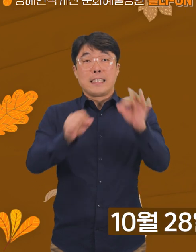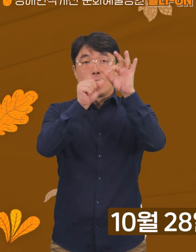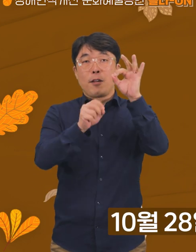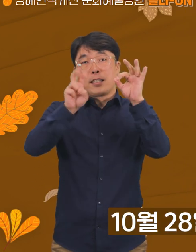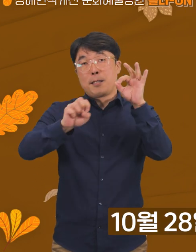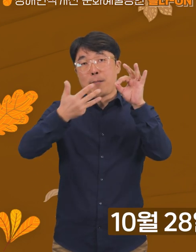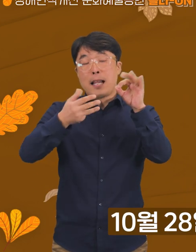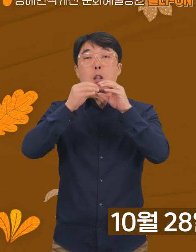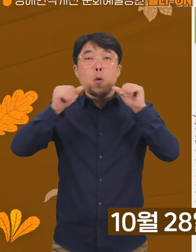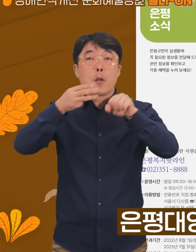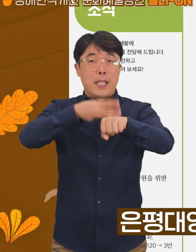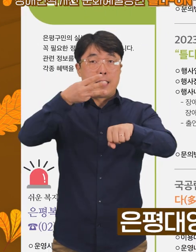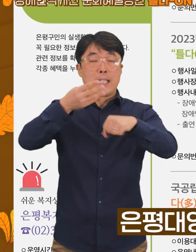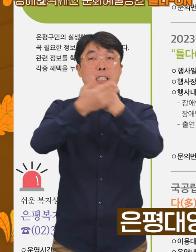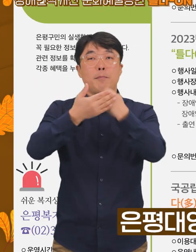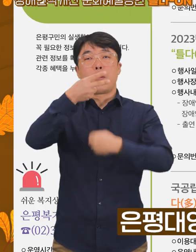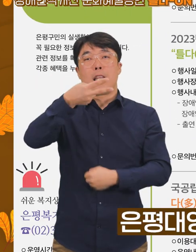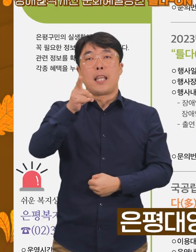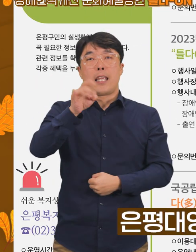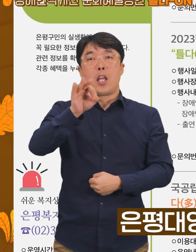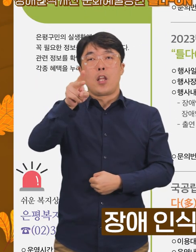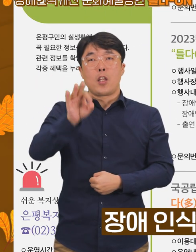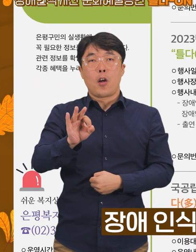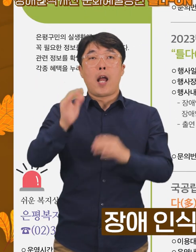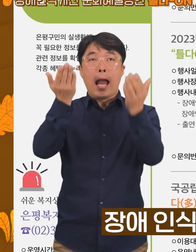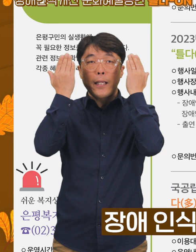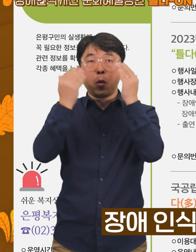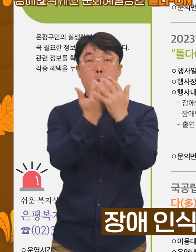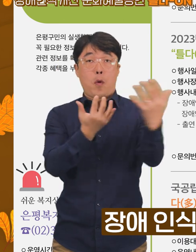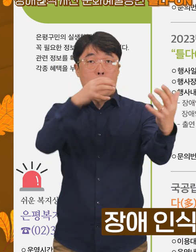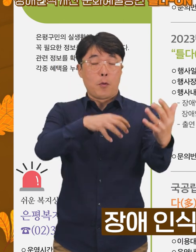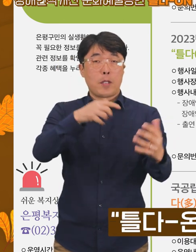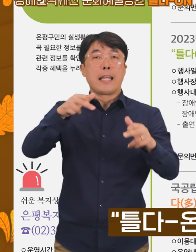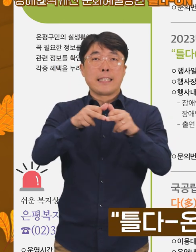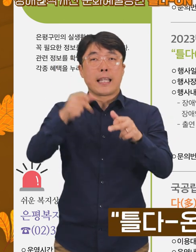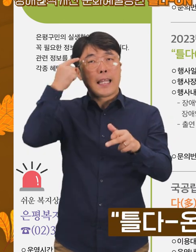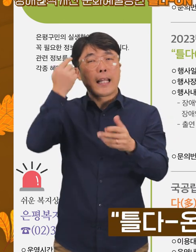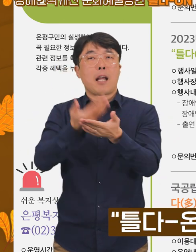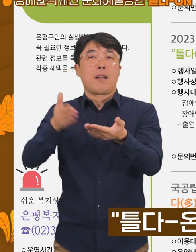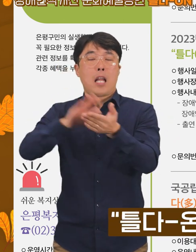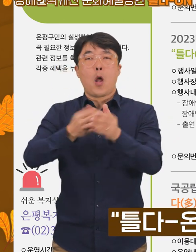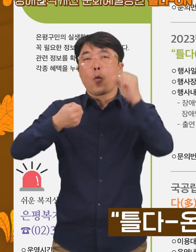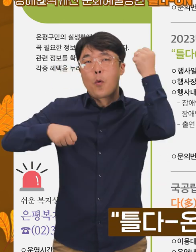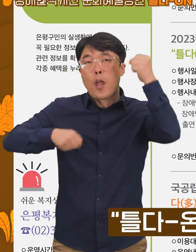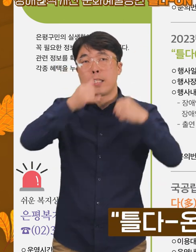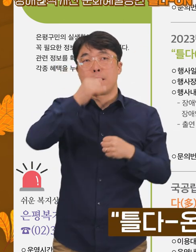10월 28일 토요일 오후 3시 은평대영학교 대강당에서 장애인식 개선 문화예술 공연 틀다온이